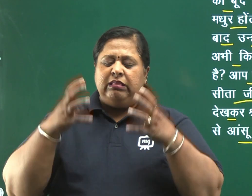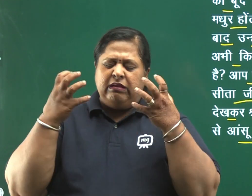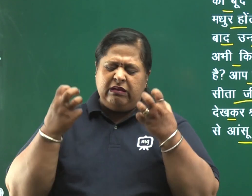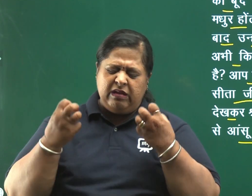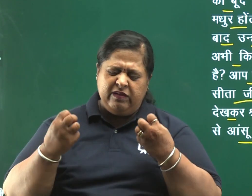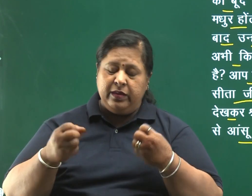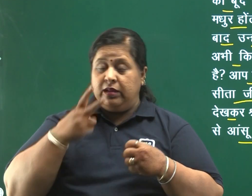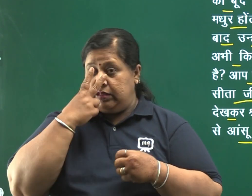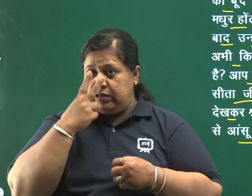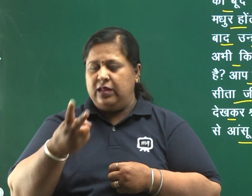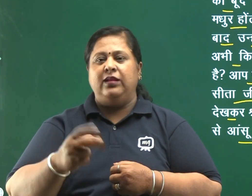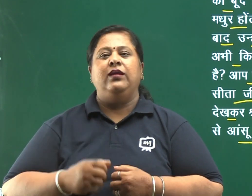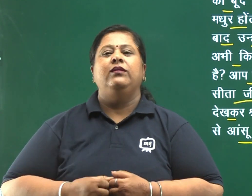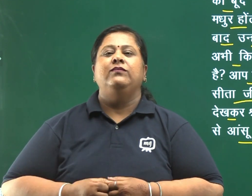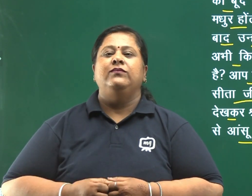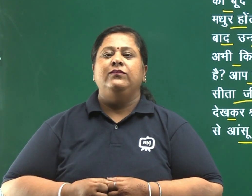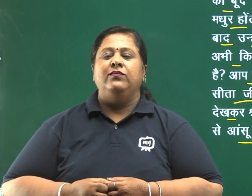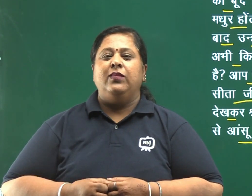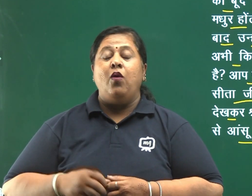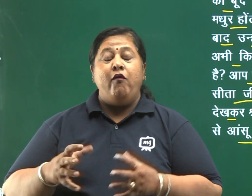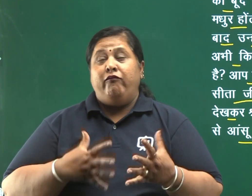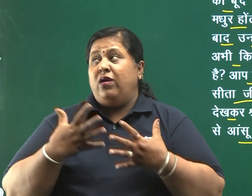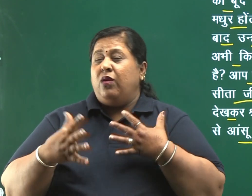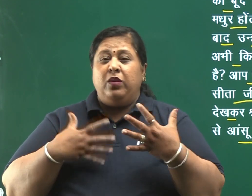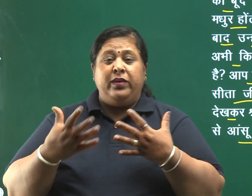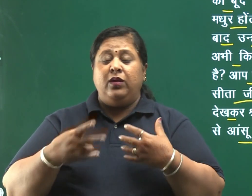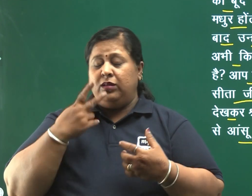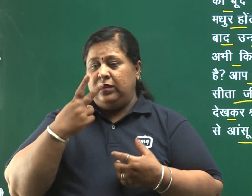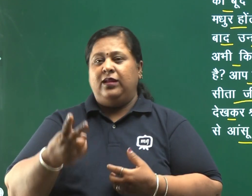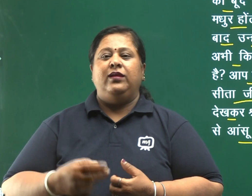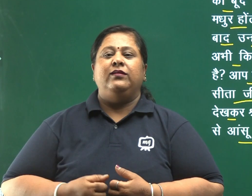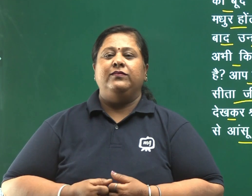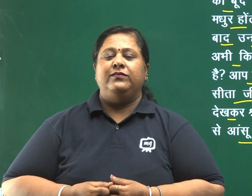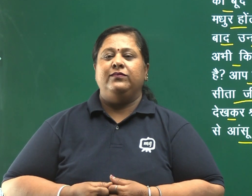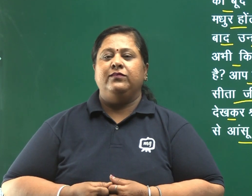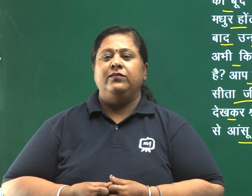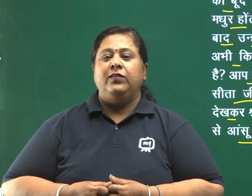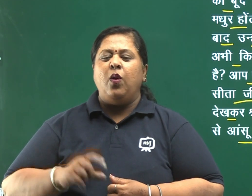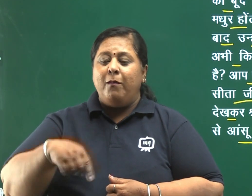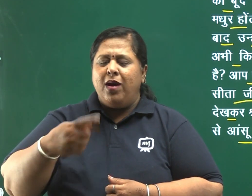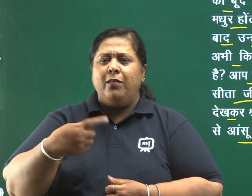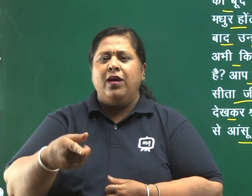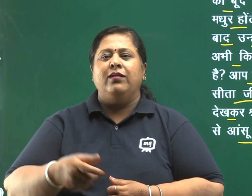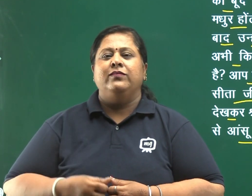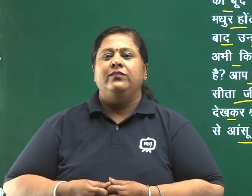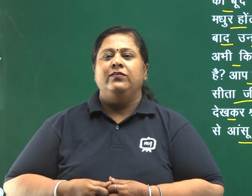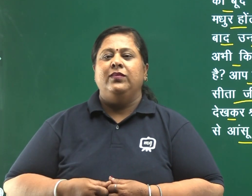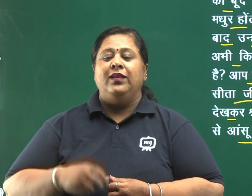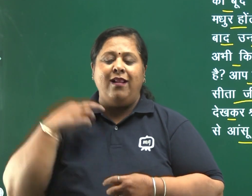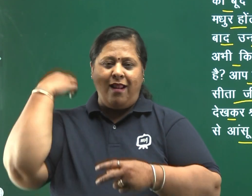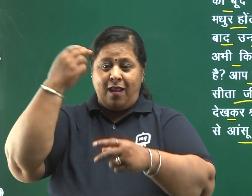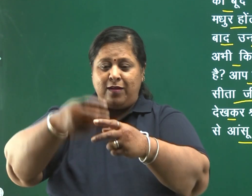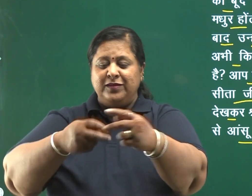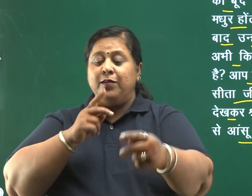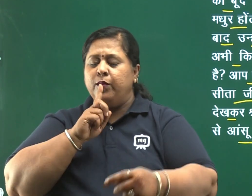थकावट भरी दिखाई देने लगी और व्याकुल भी दिखने लगी और बार बार श्री राम से